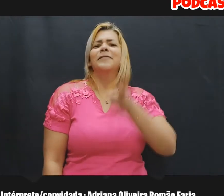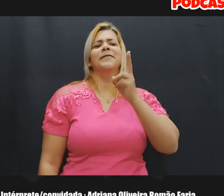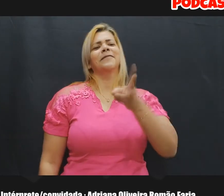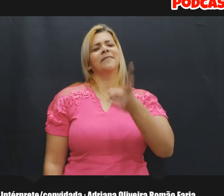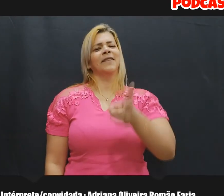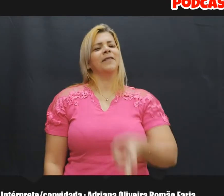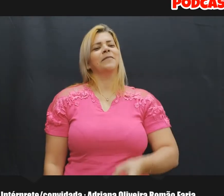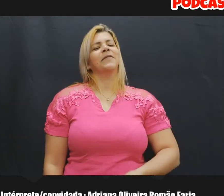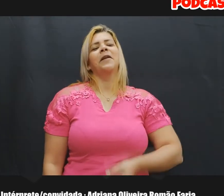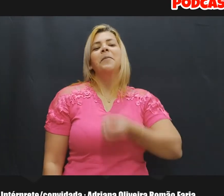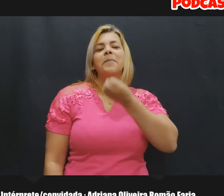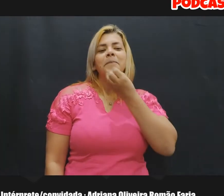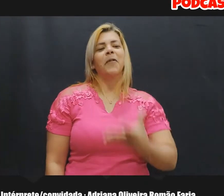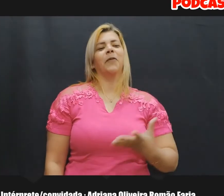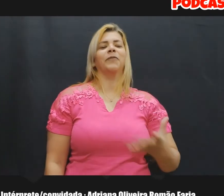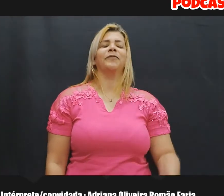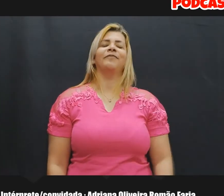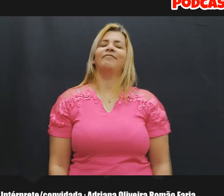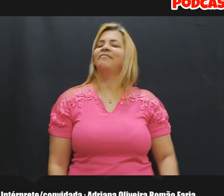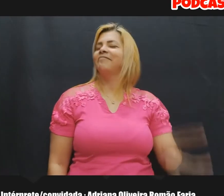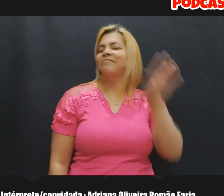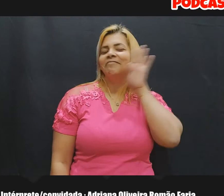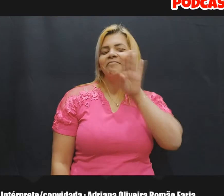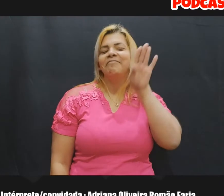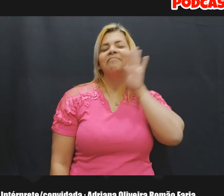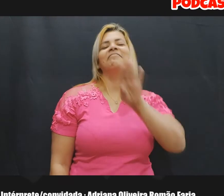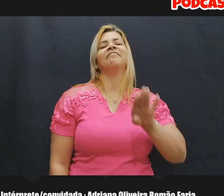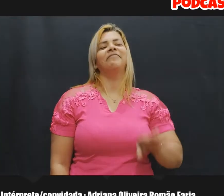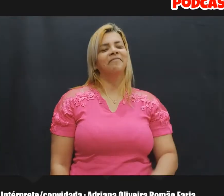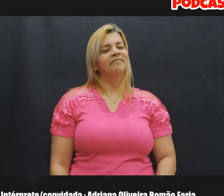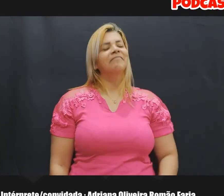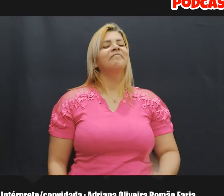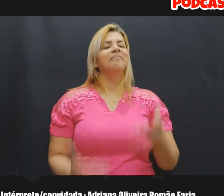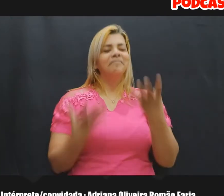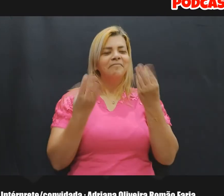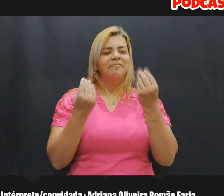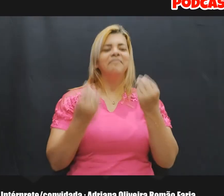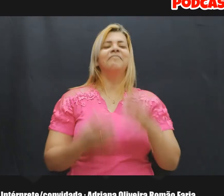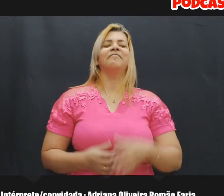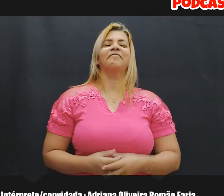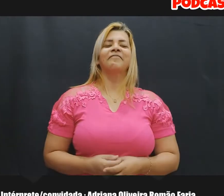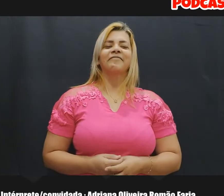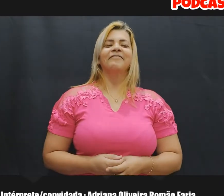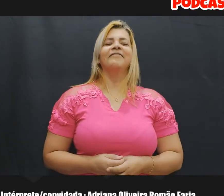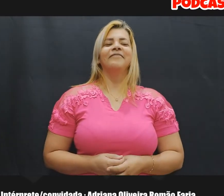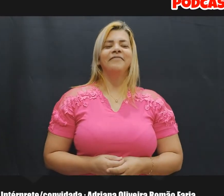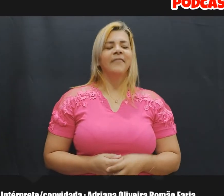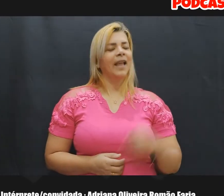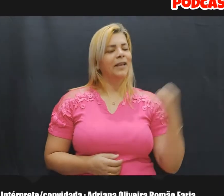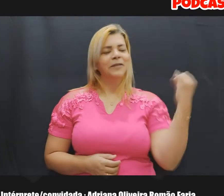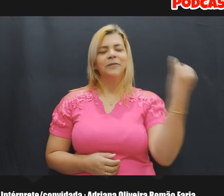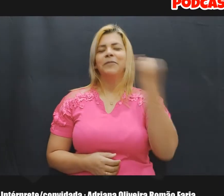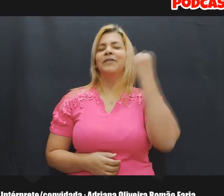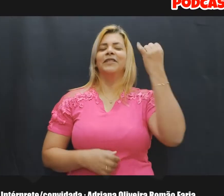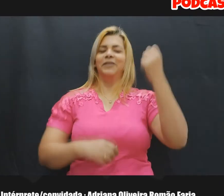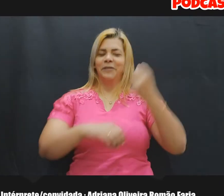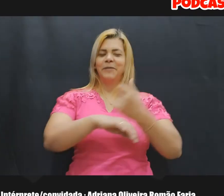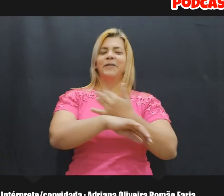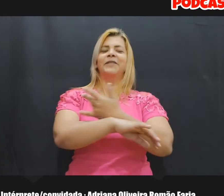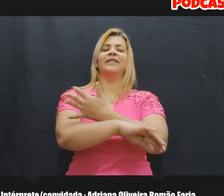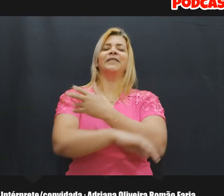É muito lindo de Proporcionalmente se ver. amorosas, né? Muito, muito mesmo, Ed. É